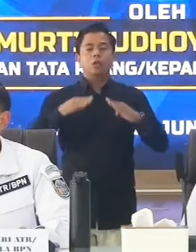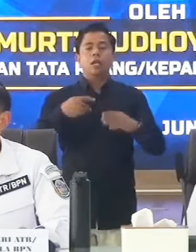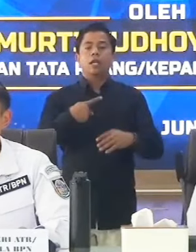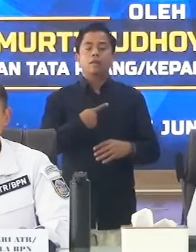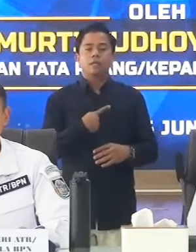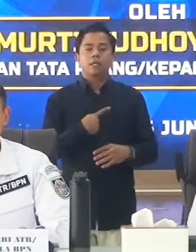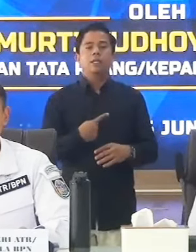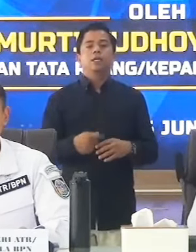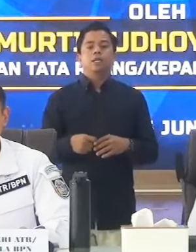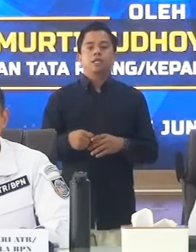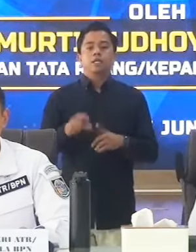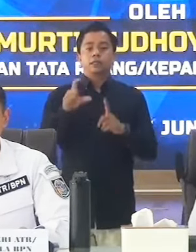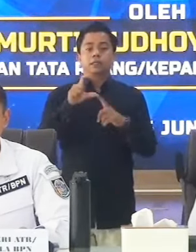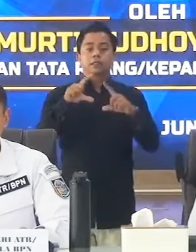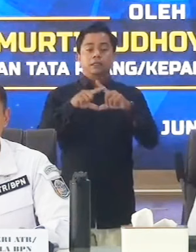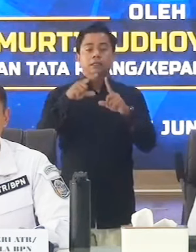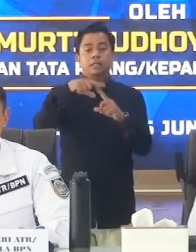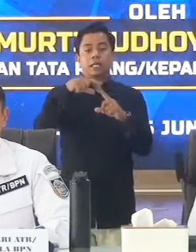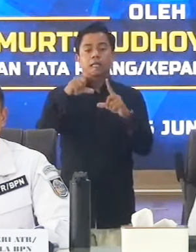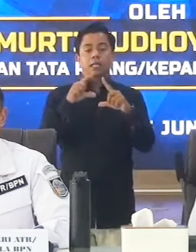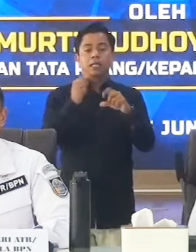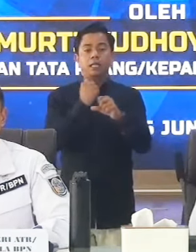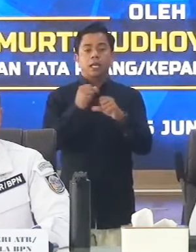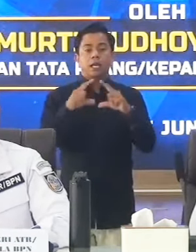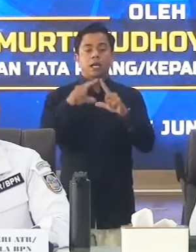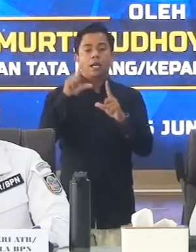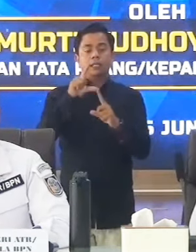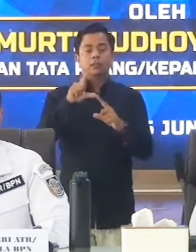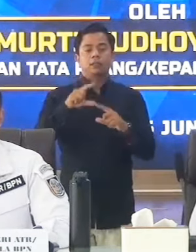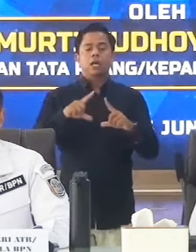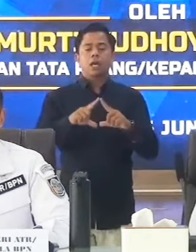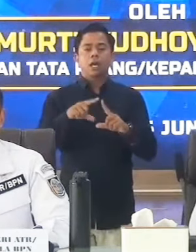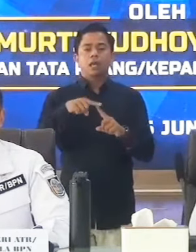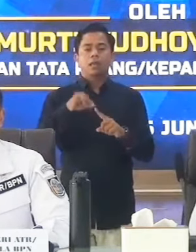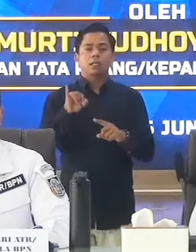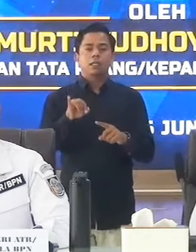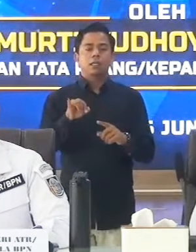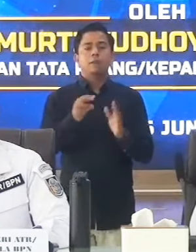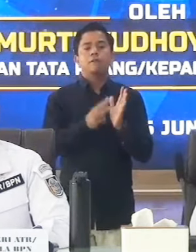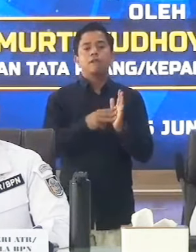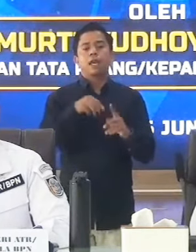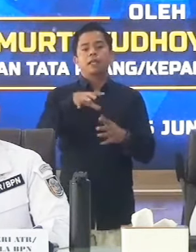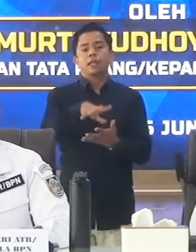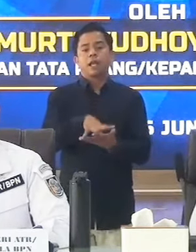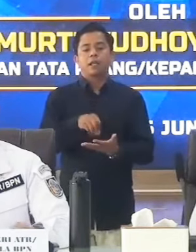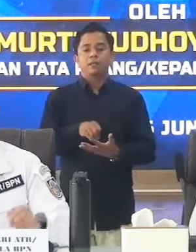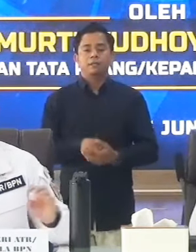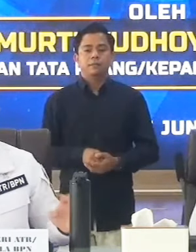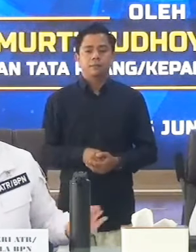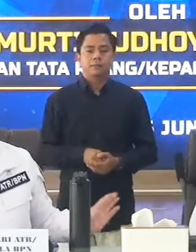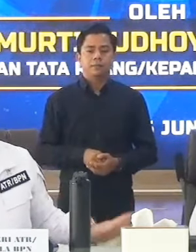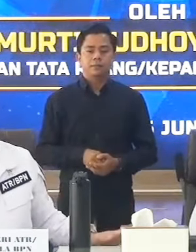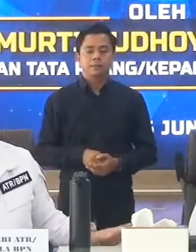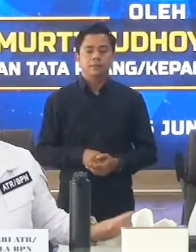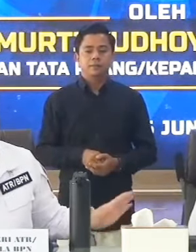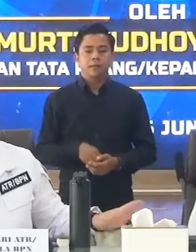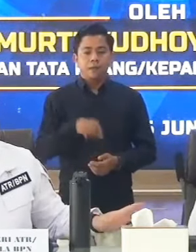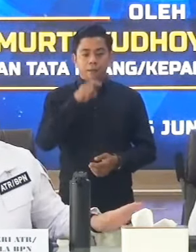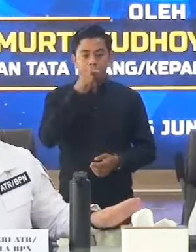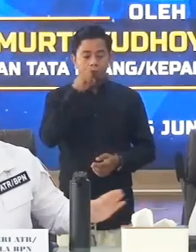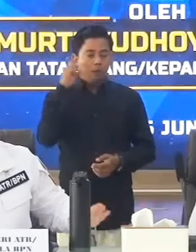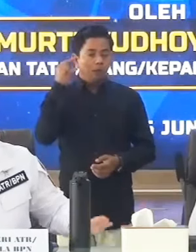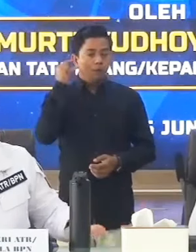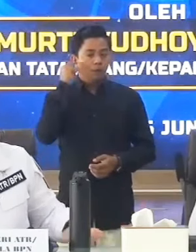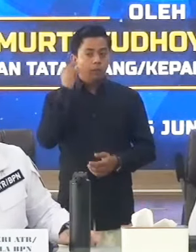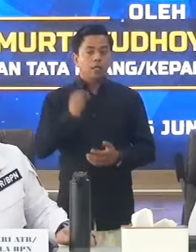Satgas Anti Mafia Tanah. Tadi kami di ruang Polri Pak, di ruang Pak Kapolda, Gubernur, Pak Kapolda,